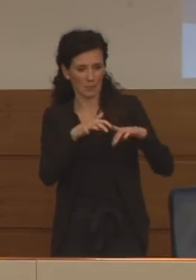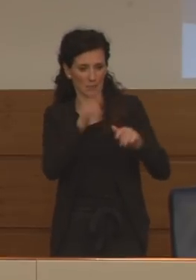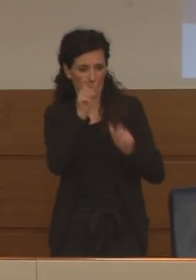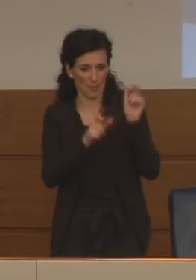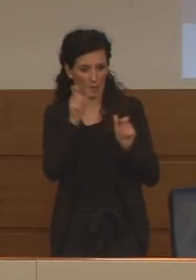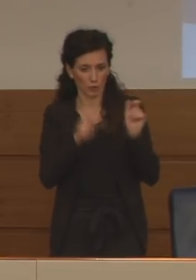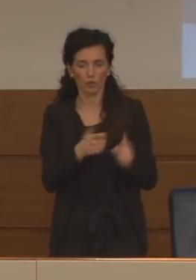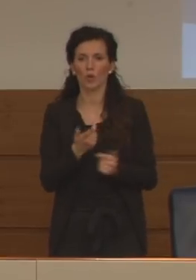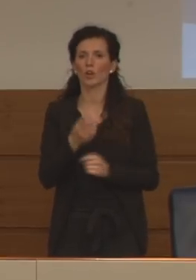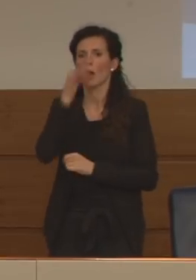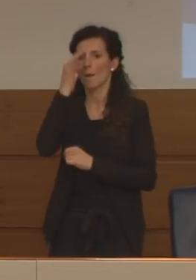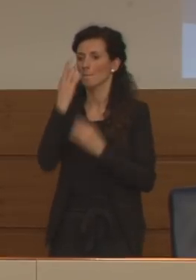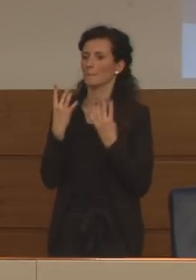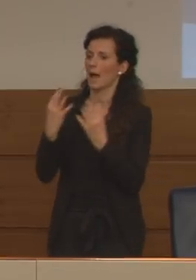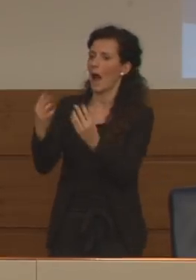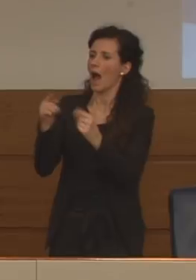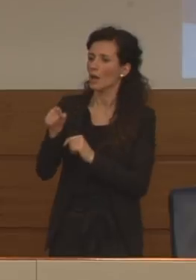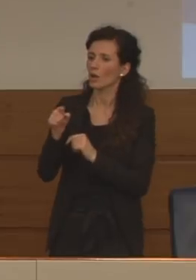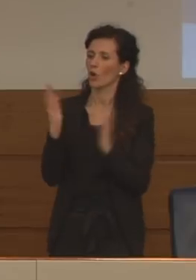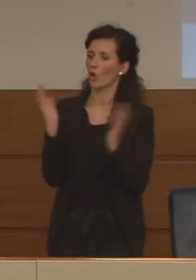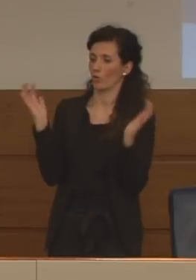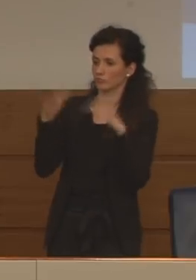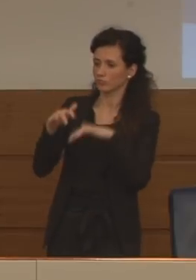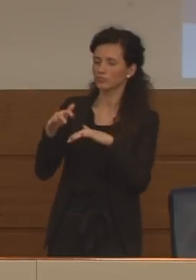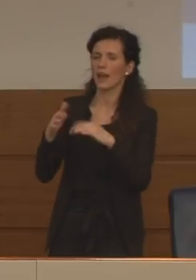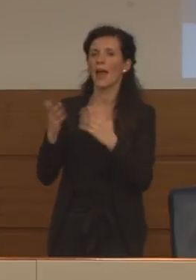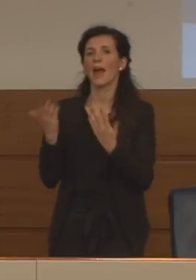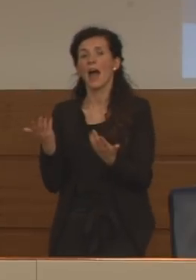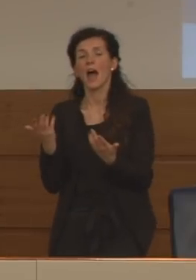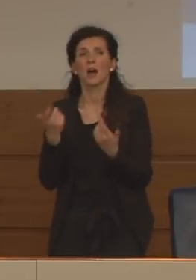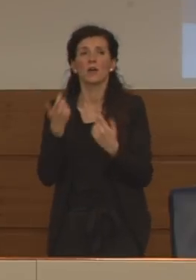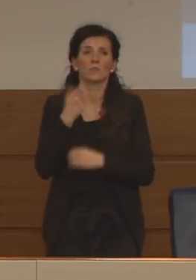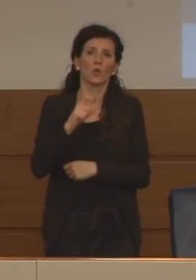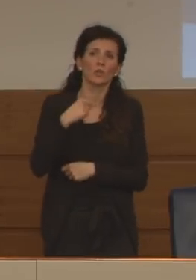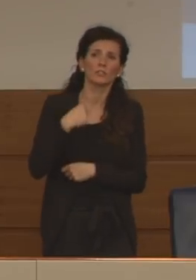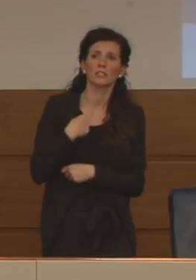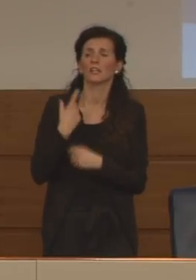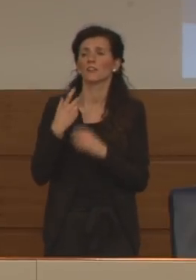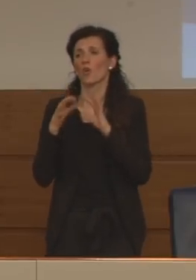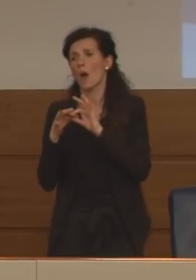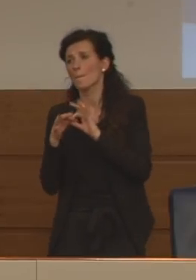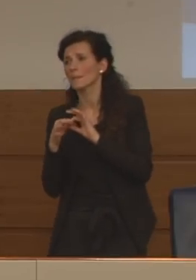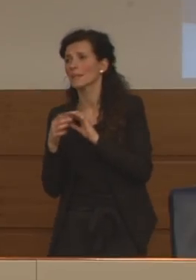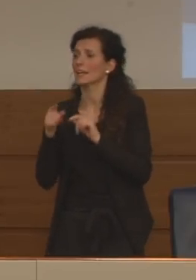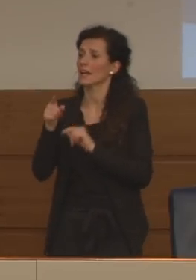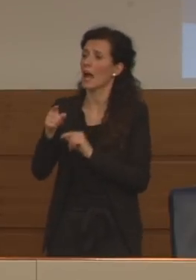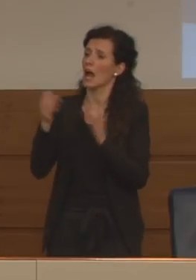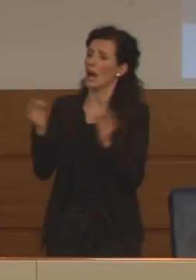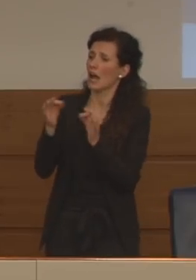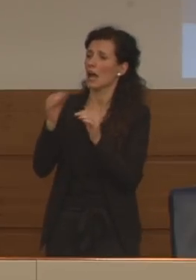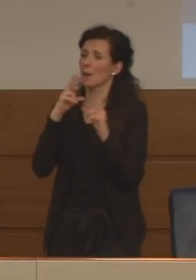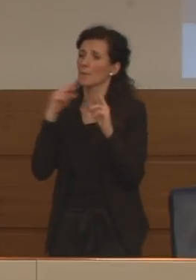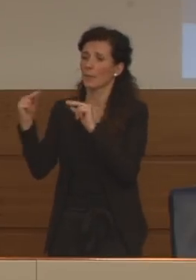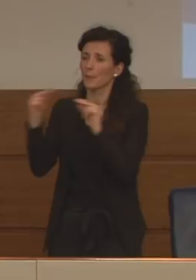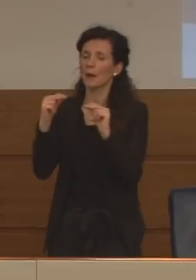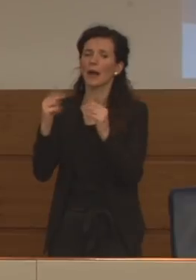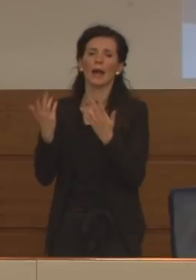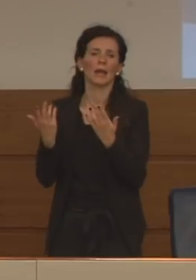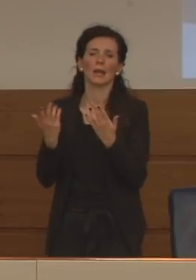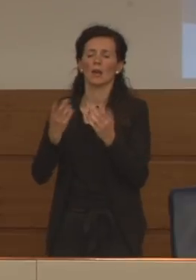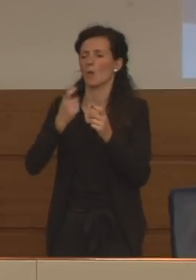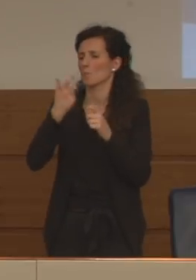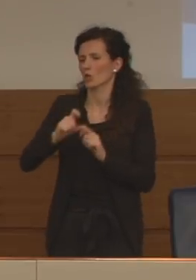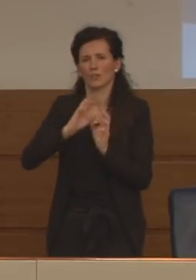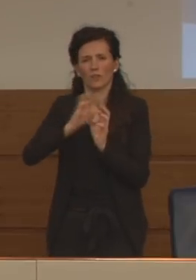nei parchi perché con la scusa di portare l'amica o per quello che volete quando oppure